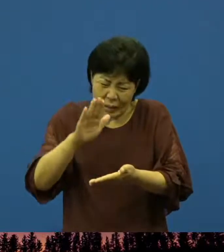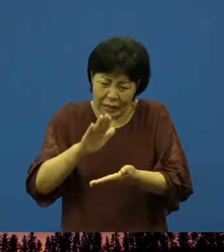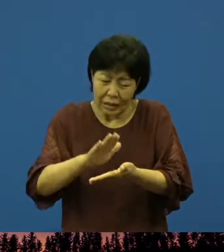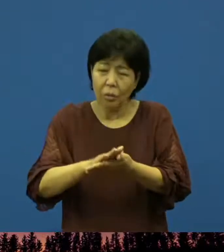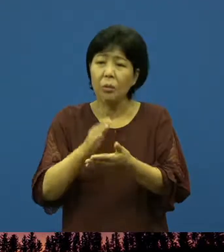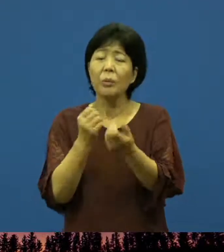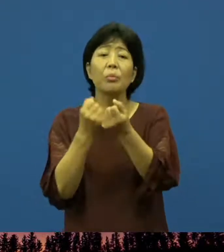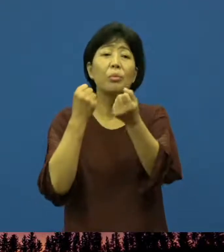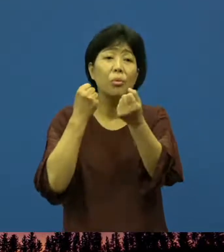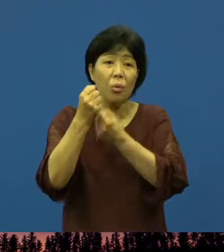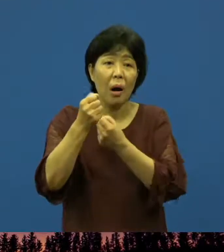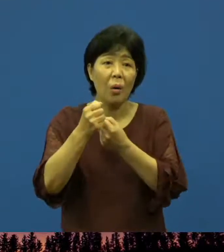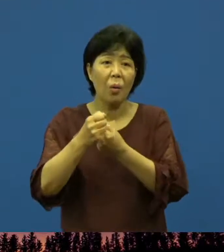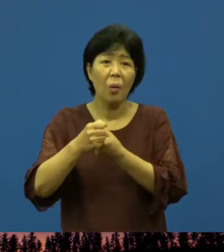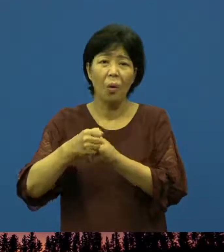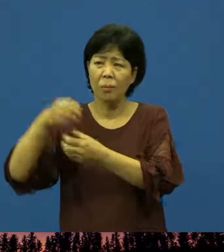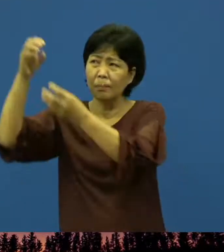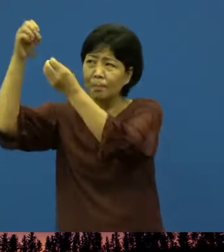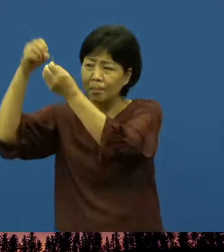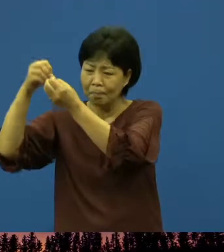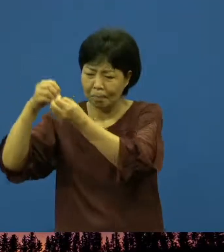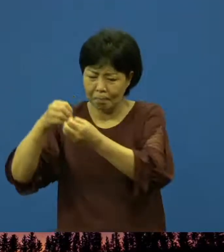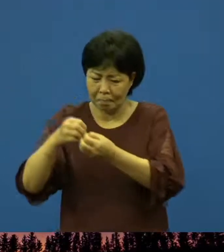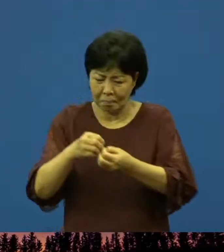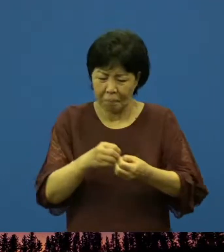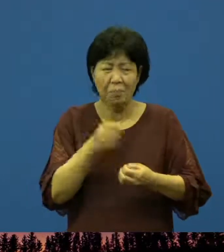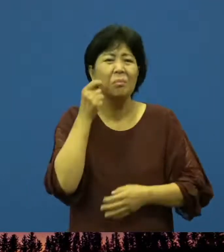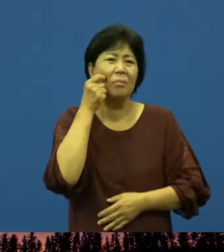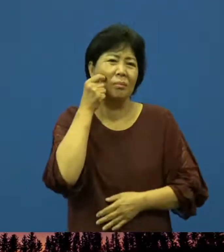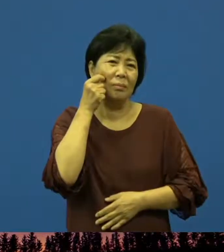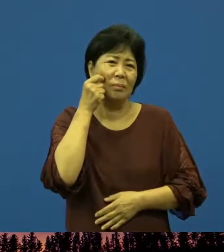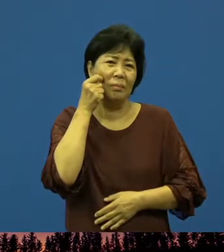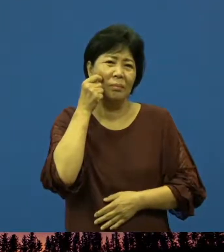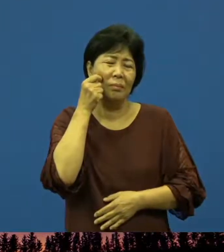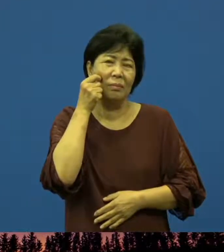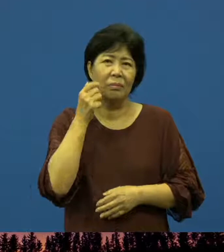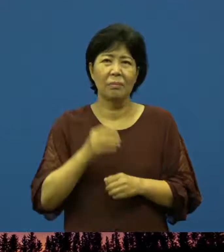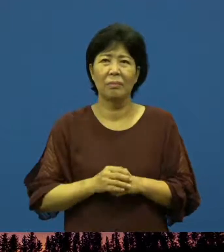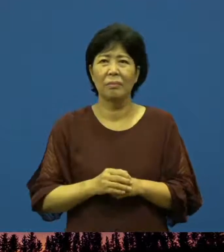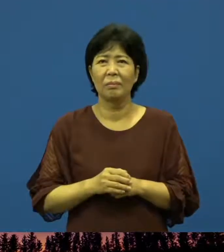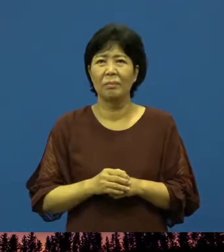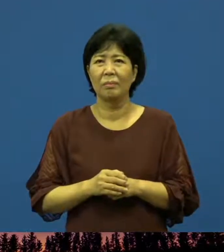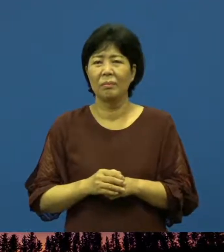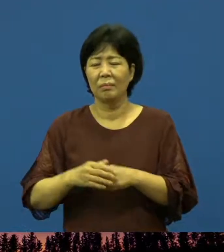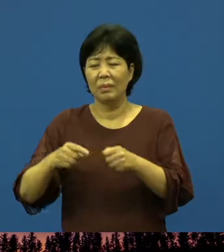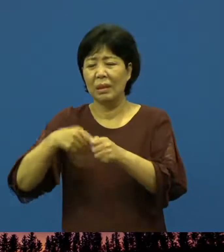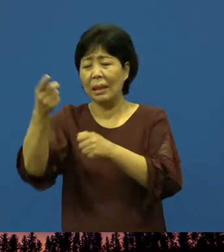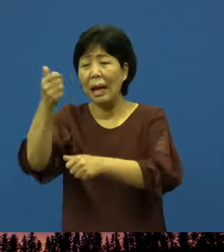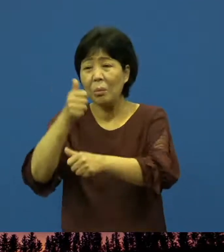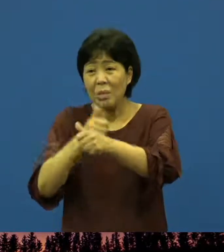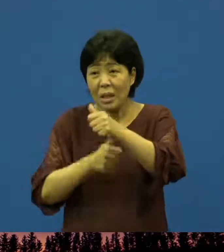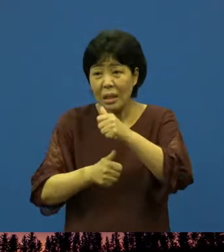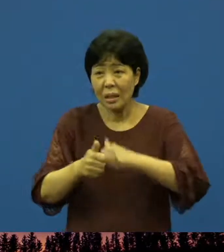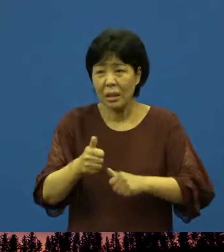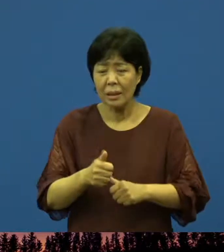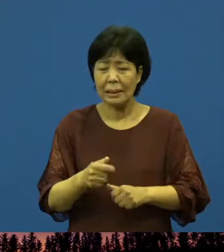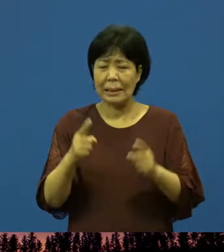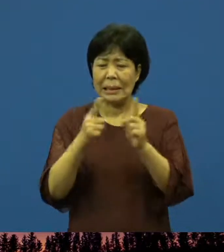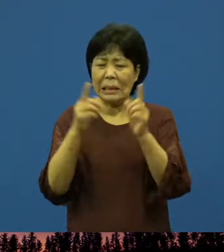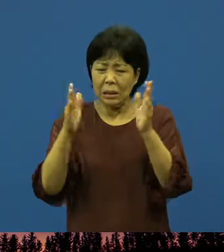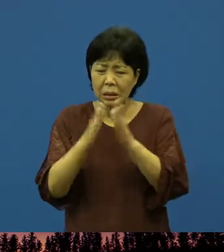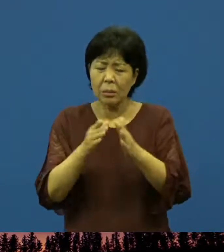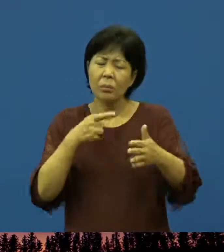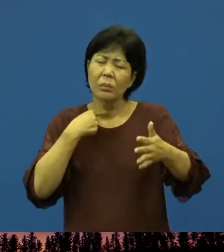거죠. 1세대는 그 신앙의 체험이 분명한데 그것을 점수받는 다음 세대는 자기가 체험한 것이 아니라